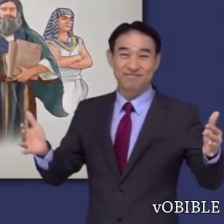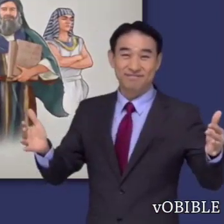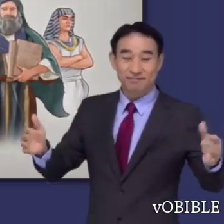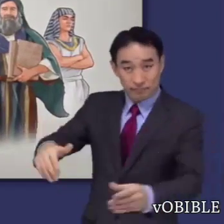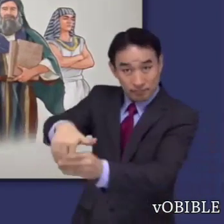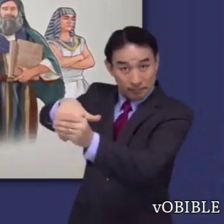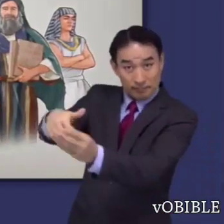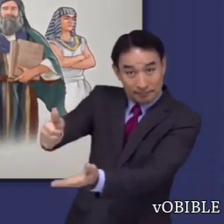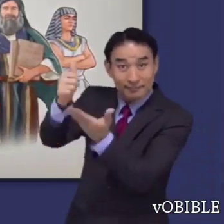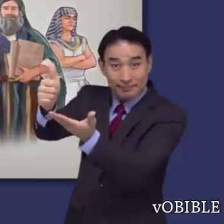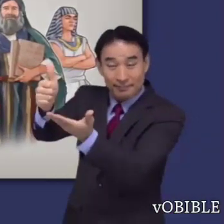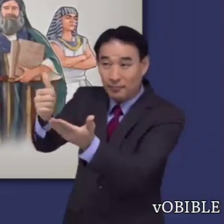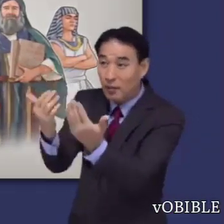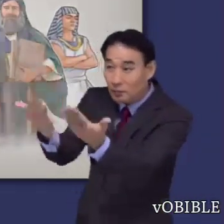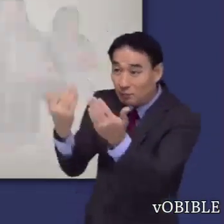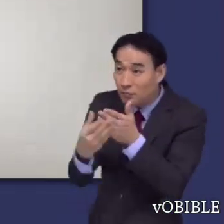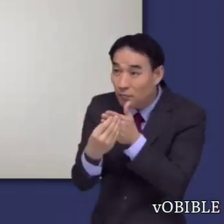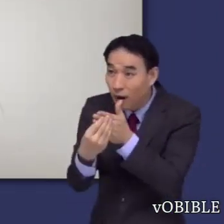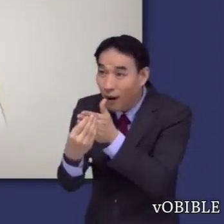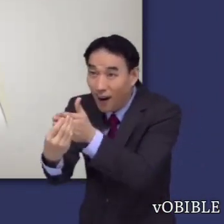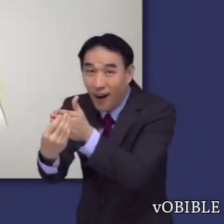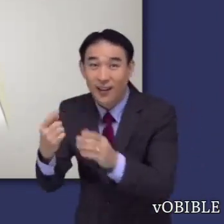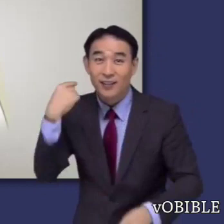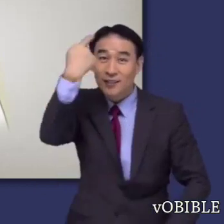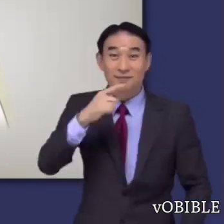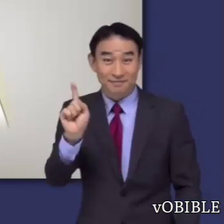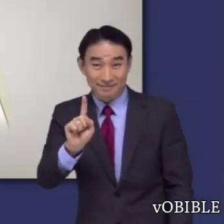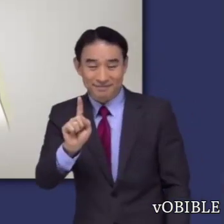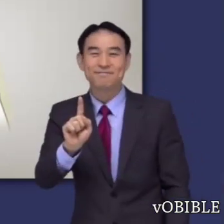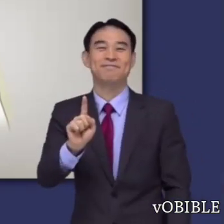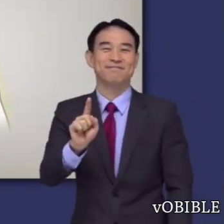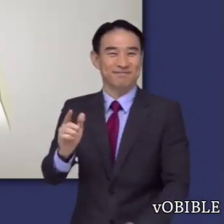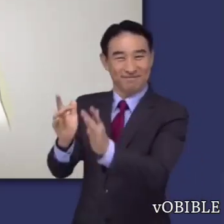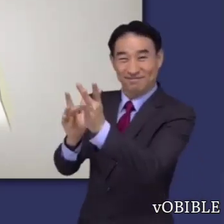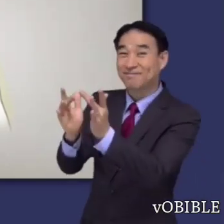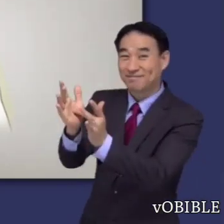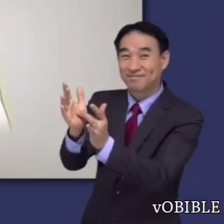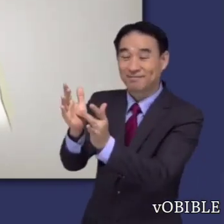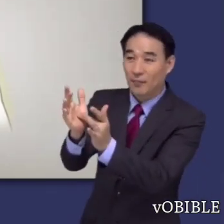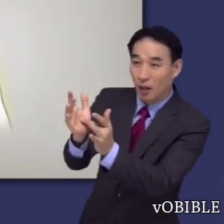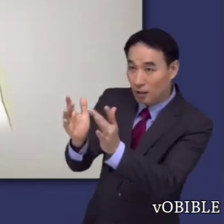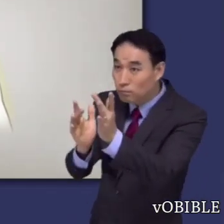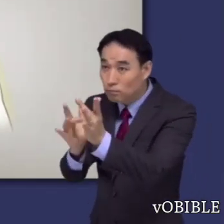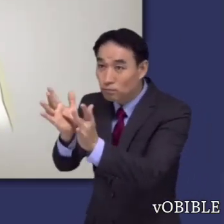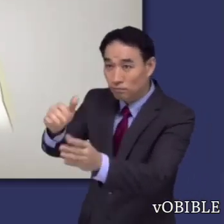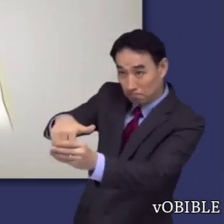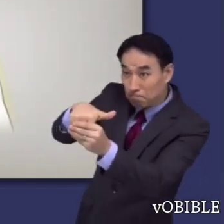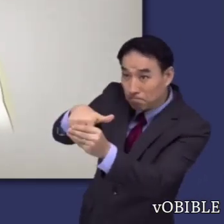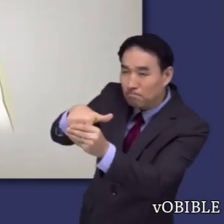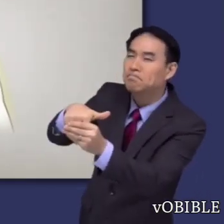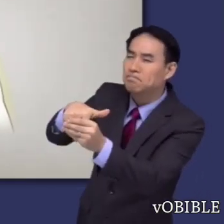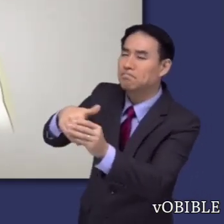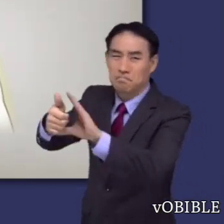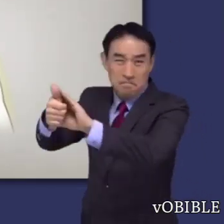他接着指出，最伟大的见证人是耶稣基督，他是我们信心的引领者和成全者。